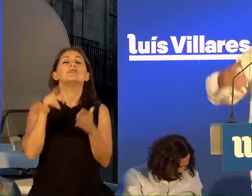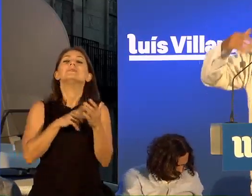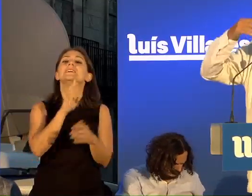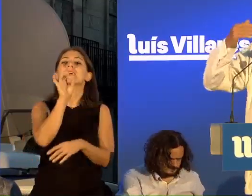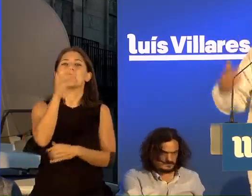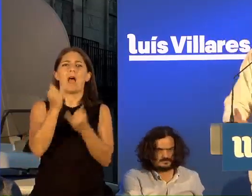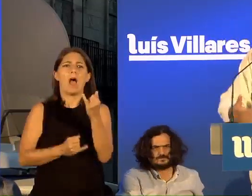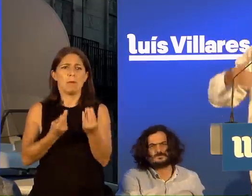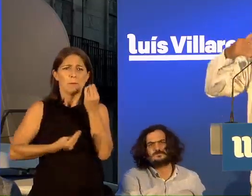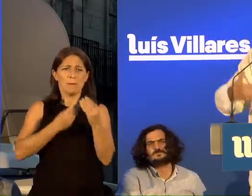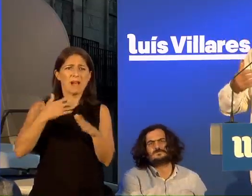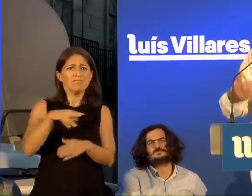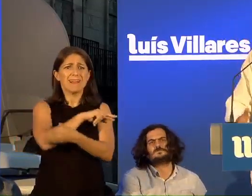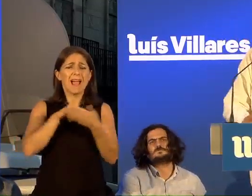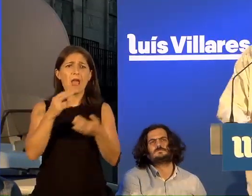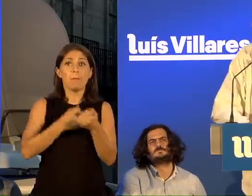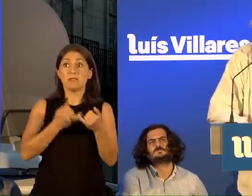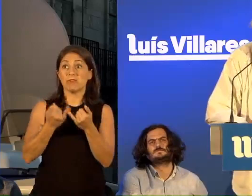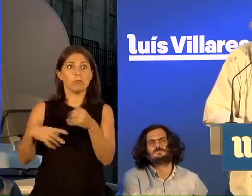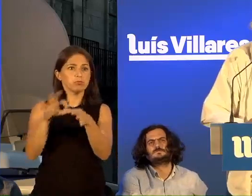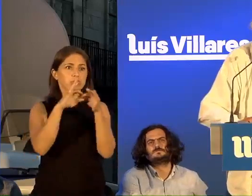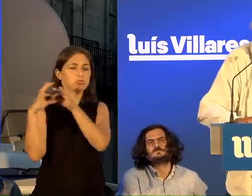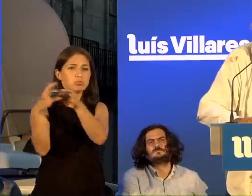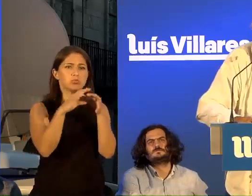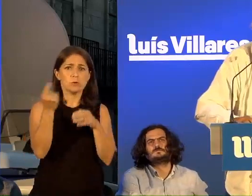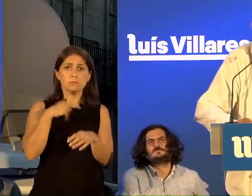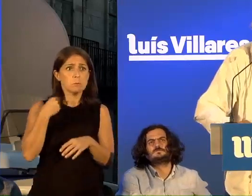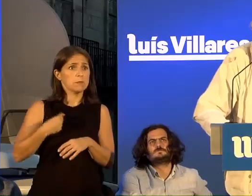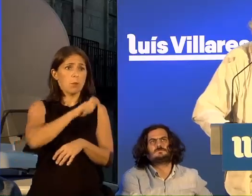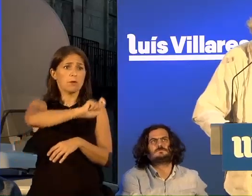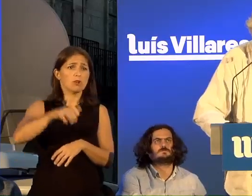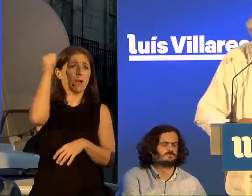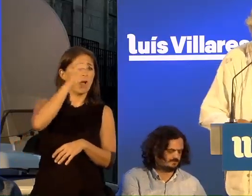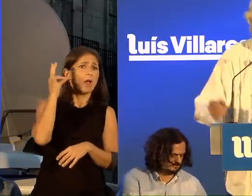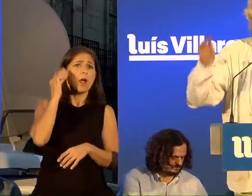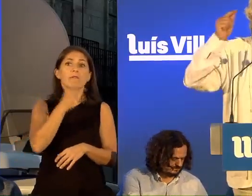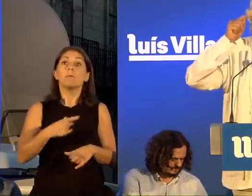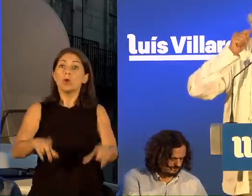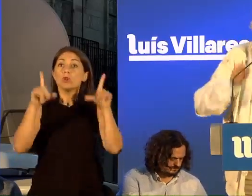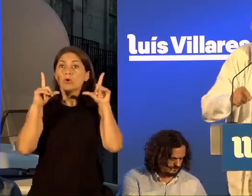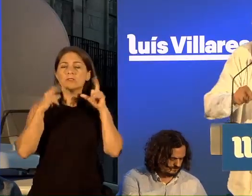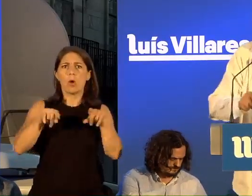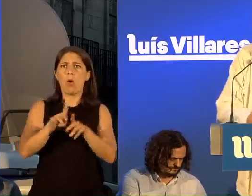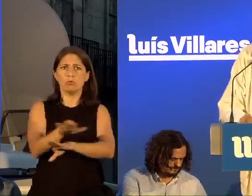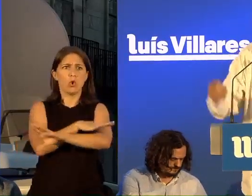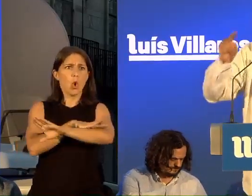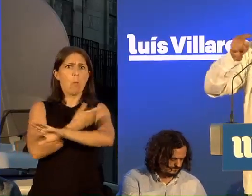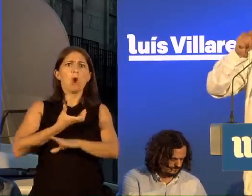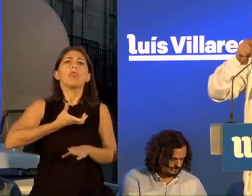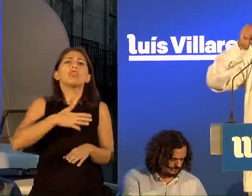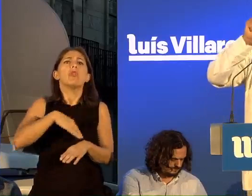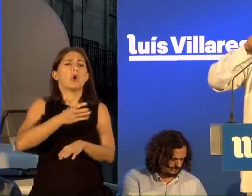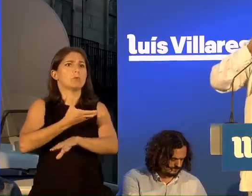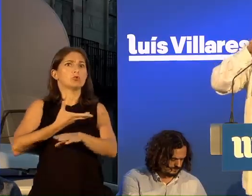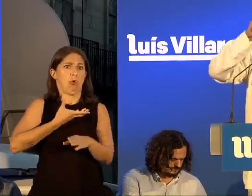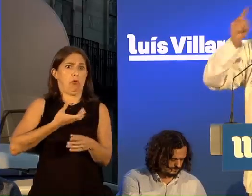galega, as mareas municipais de unidade popular, e esa vez os cidadáns e as cidadás protagonistas no goberno dos concellos para botar